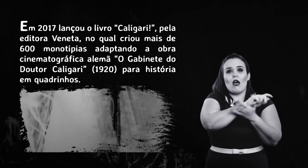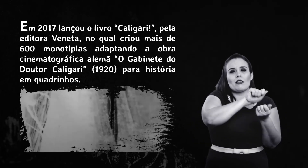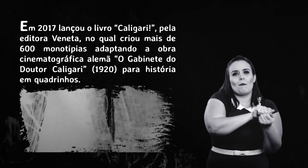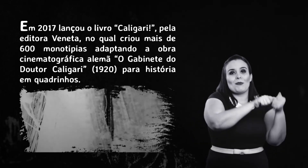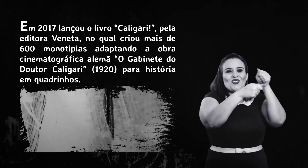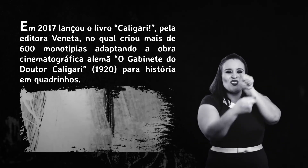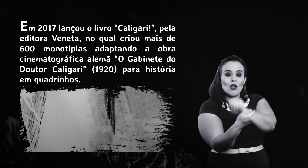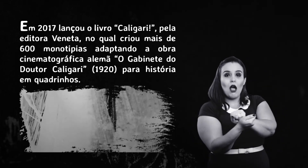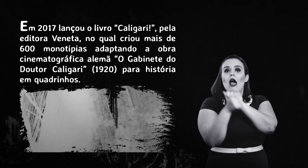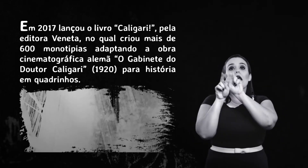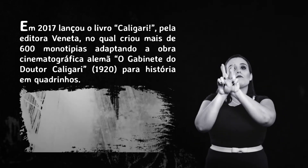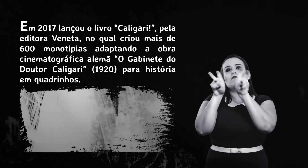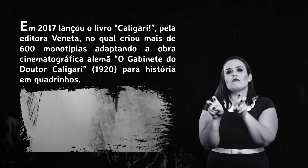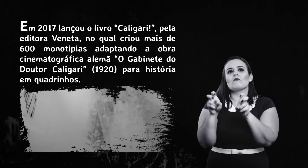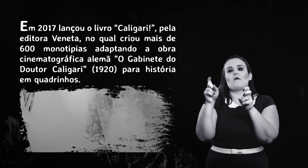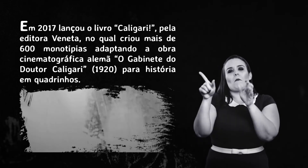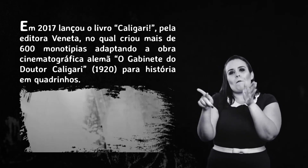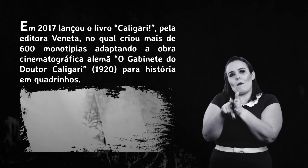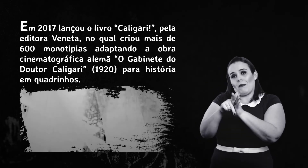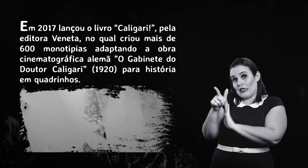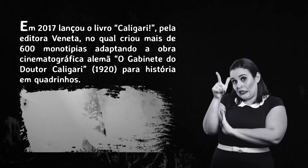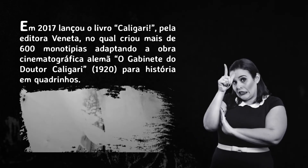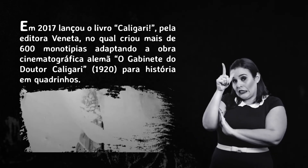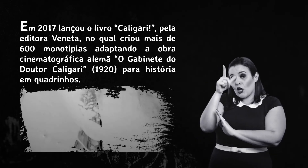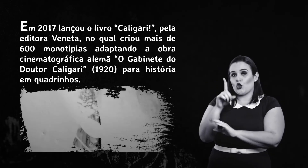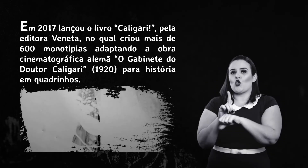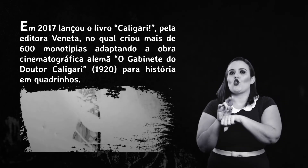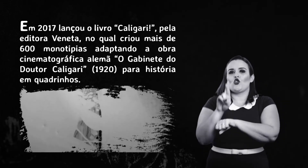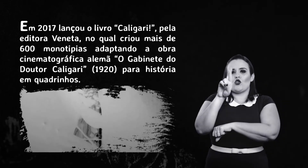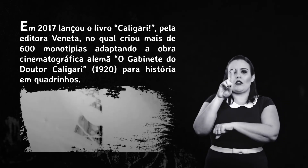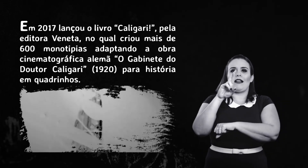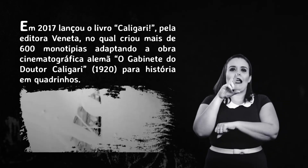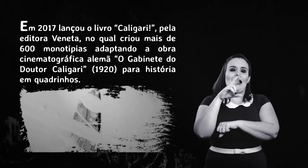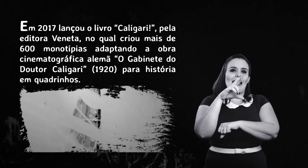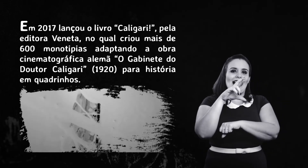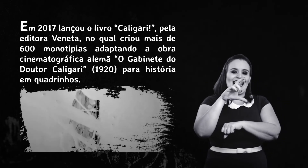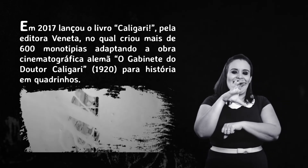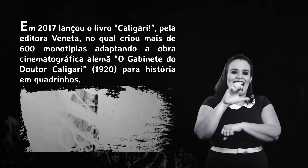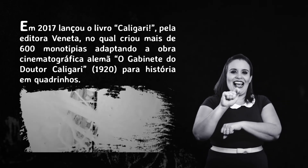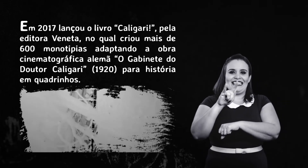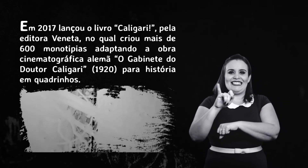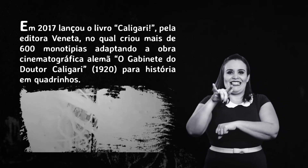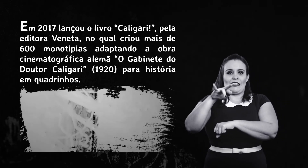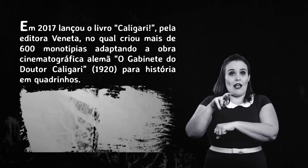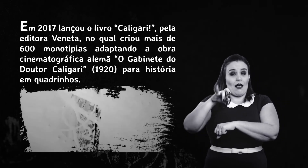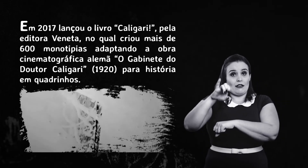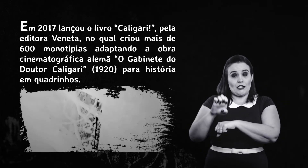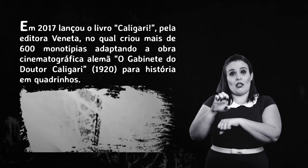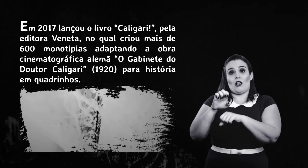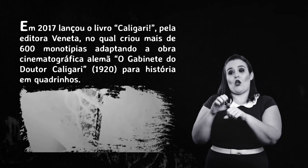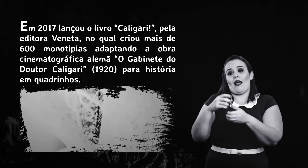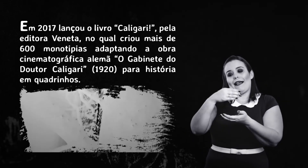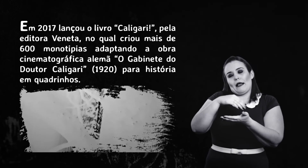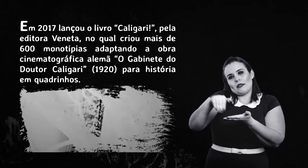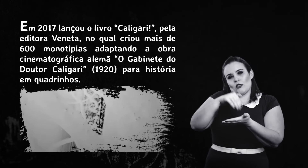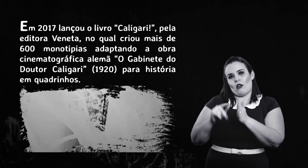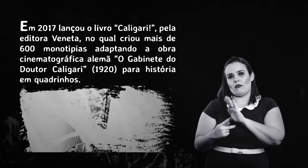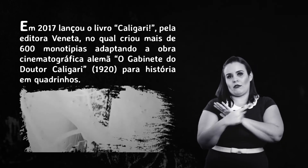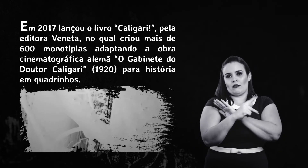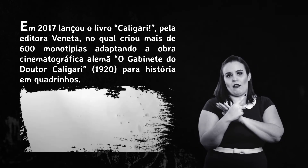600 monotipias adaptando a obra cinematográfica alemã O Gabinete do Dr. Caligari, 1920, para